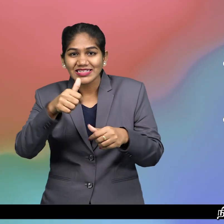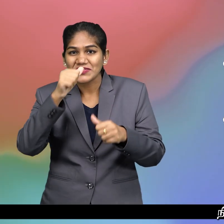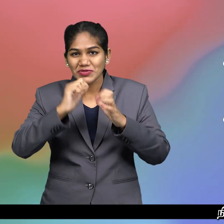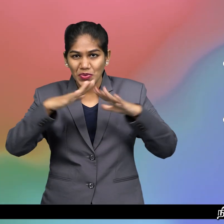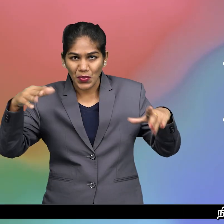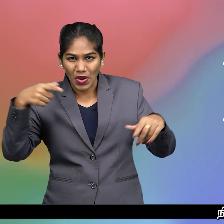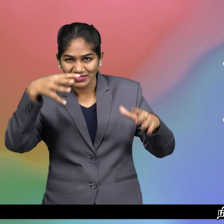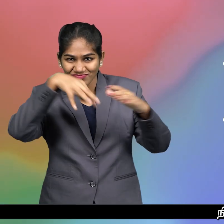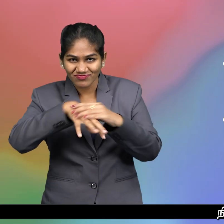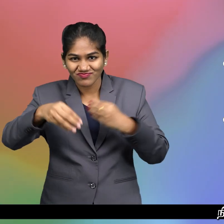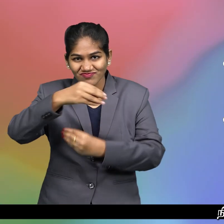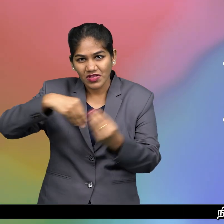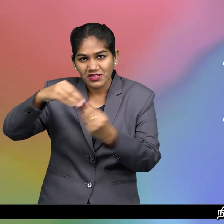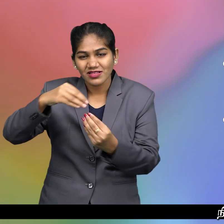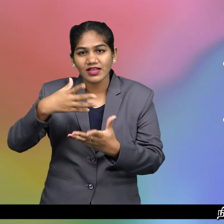நீர் மாசுபடுகிறது.